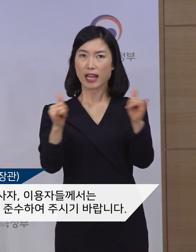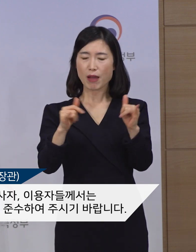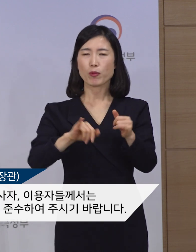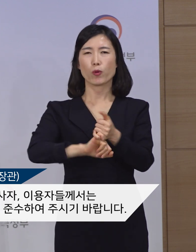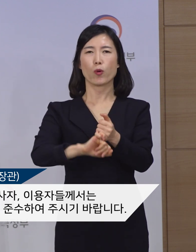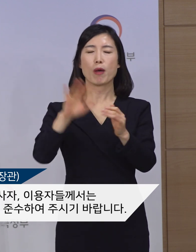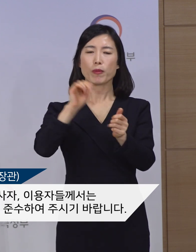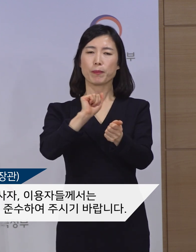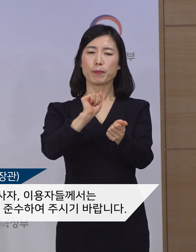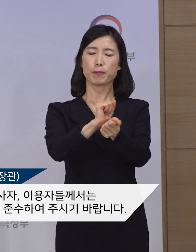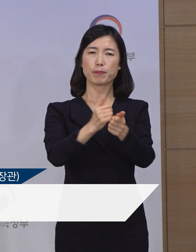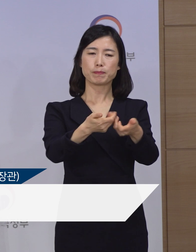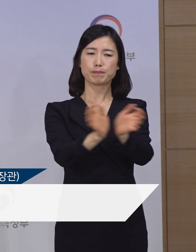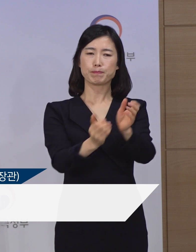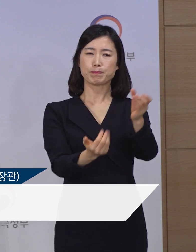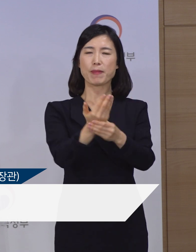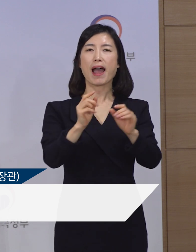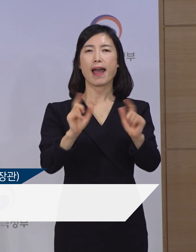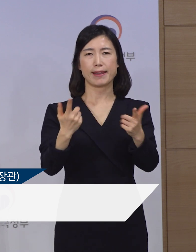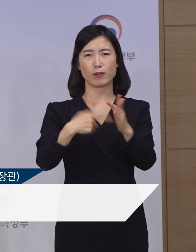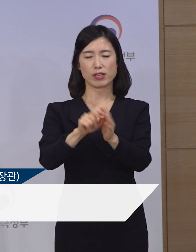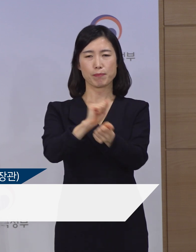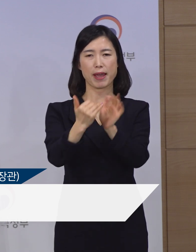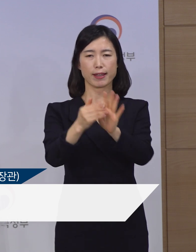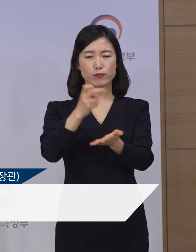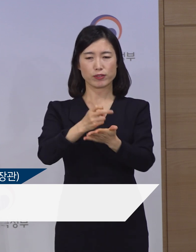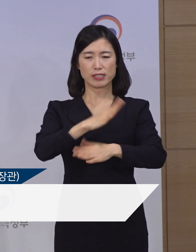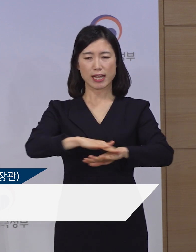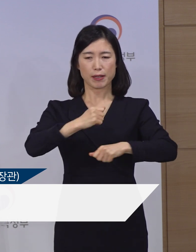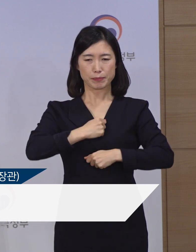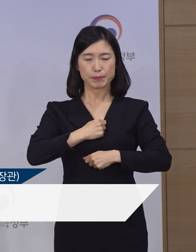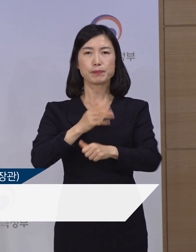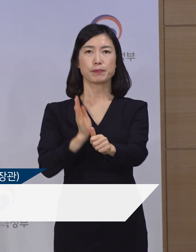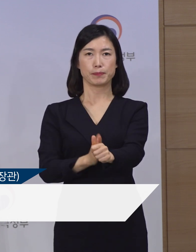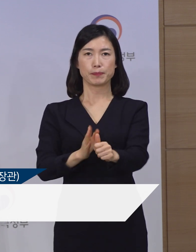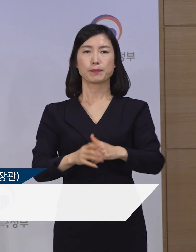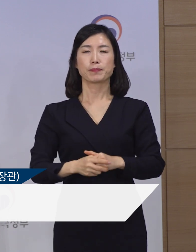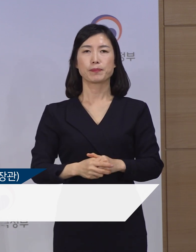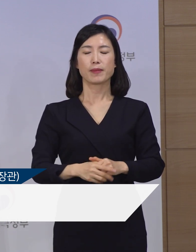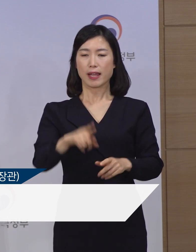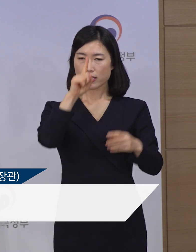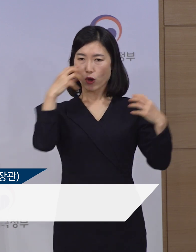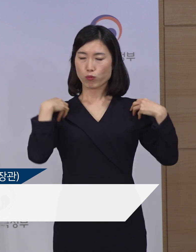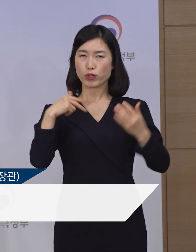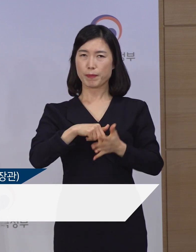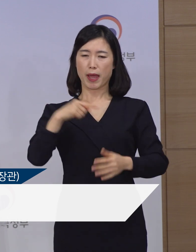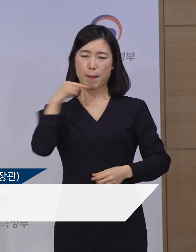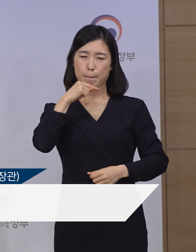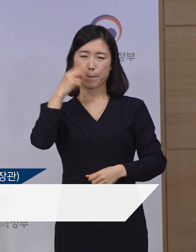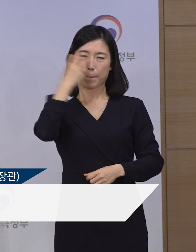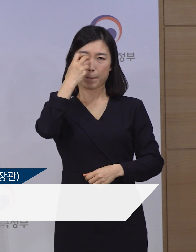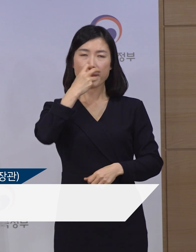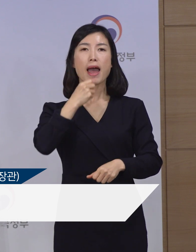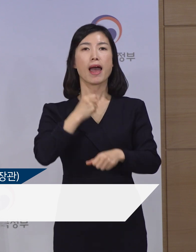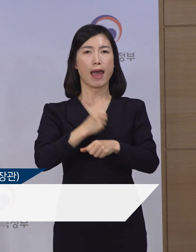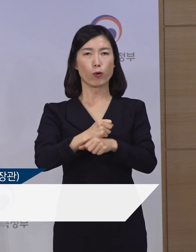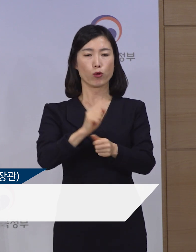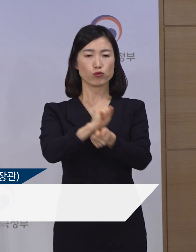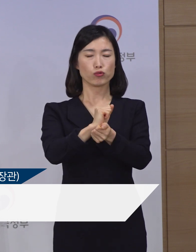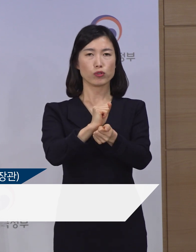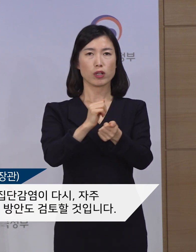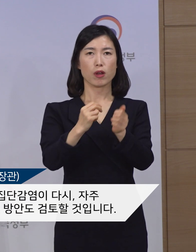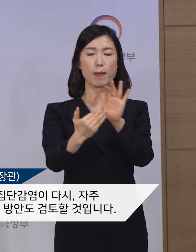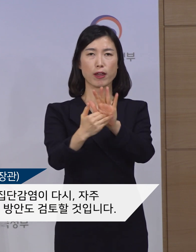철저히 준수하여 주시기 바랍니다. 정부도 점검을 강화하고 수칙 위반에 대해서는 엄격하게 벌칙을 적용할